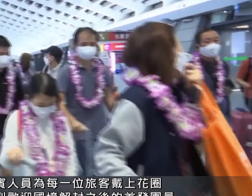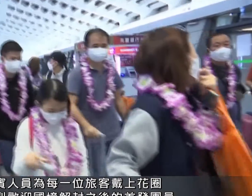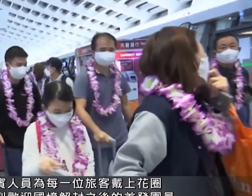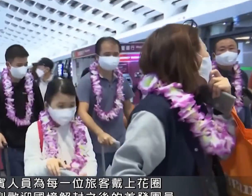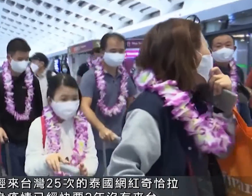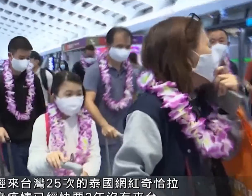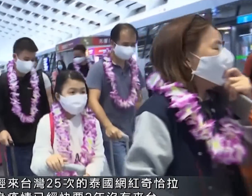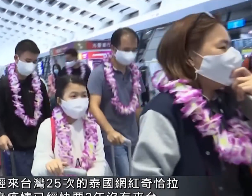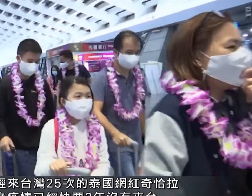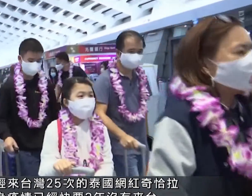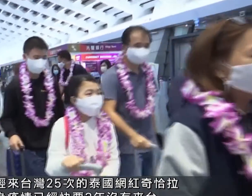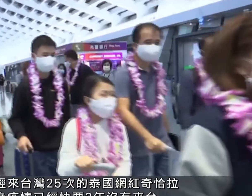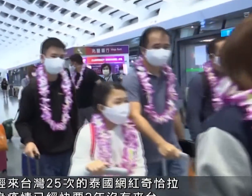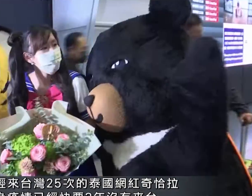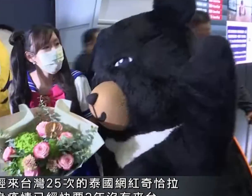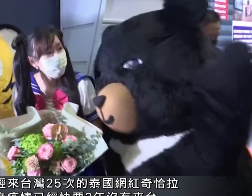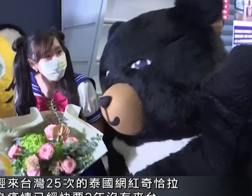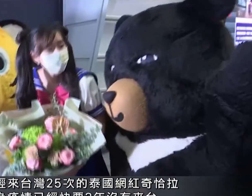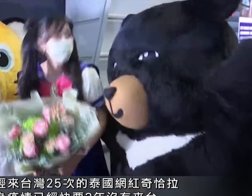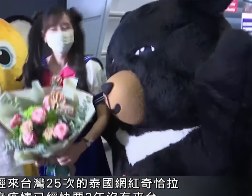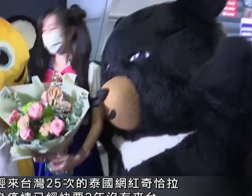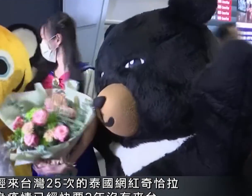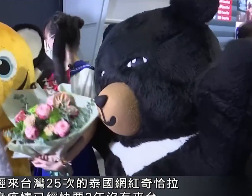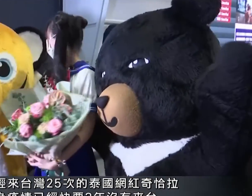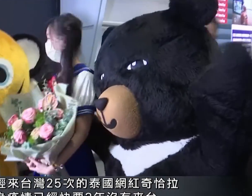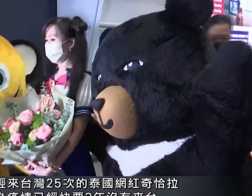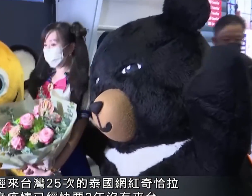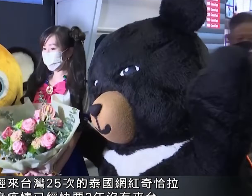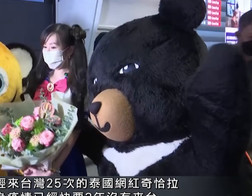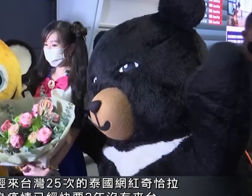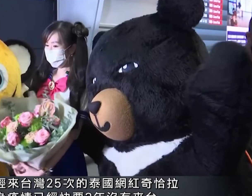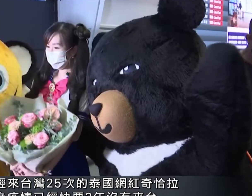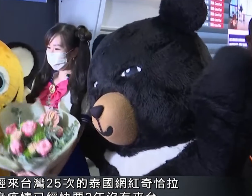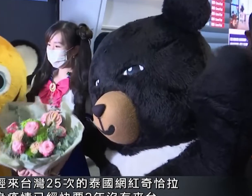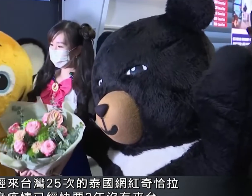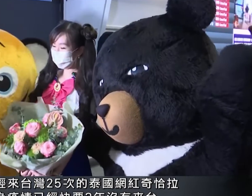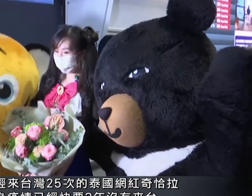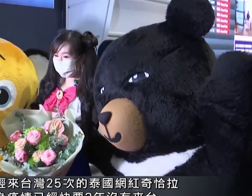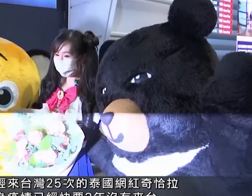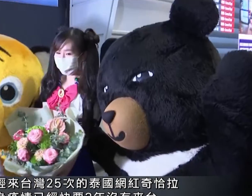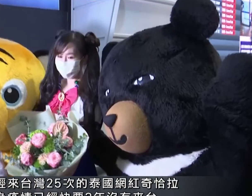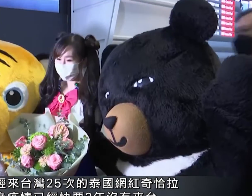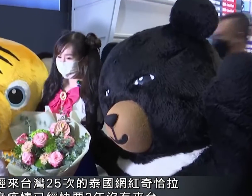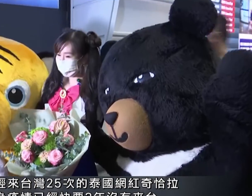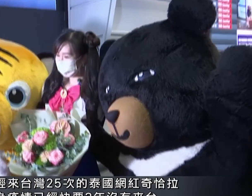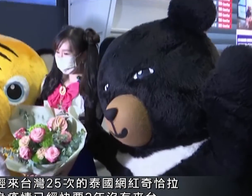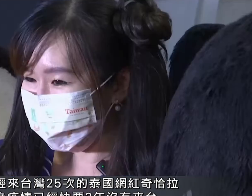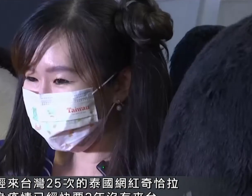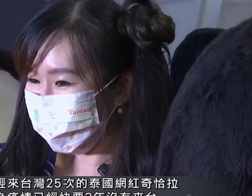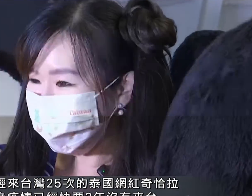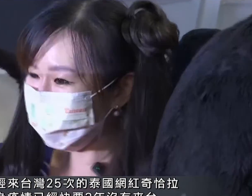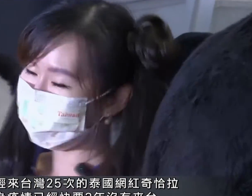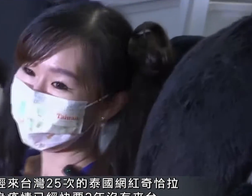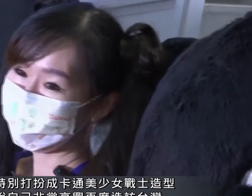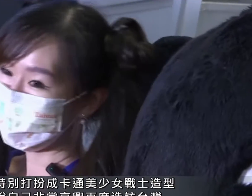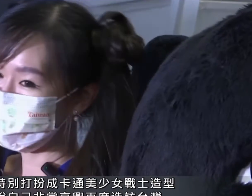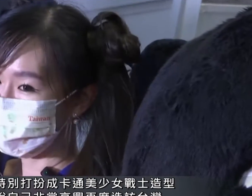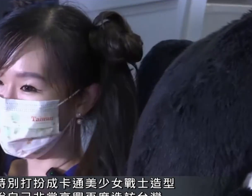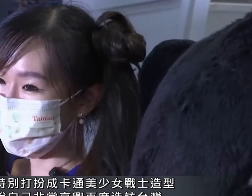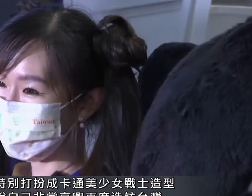员。已经来台湾25次的泰国网红齐恰拉，因为疫情已经快要3年没有来台，他特别打扮成